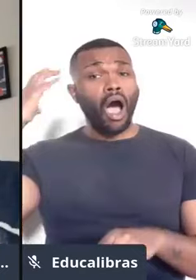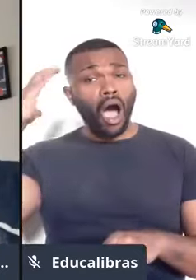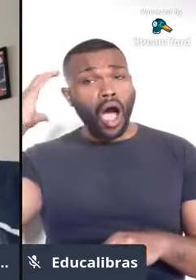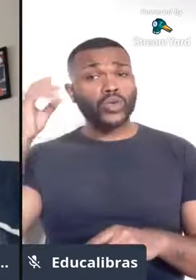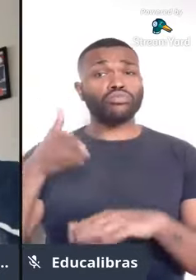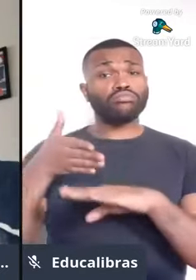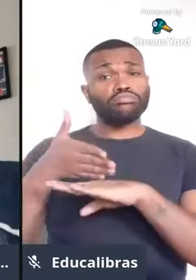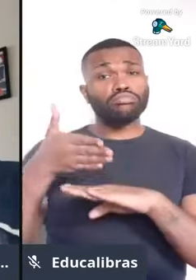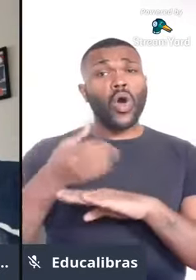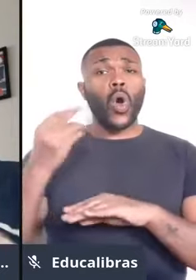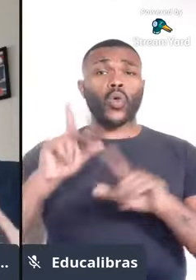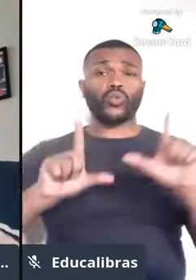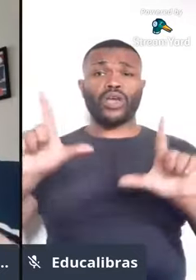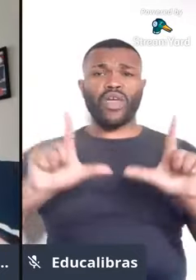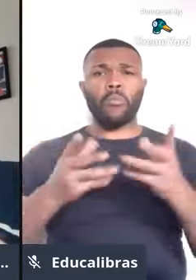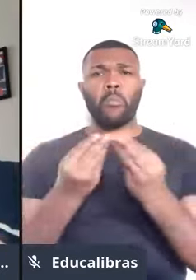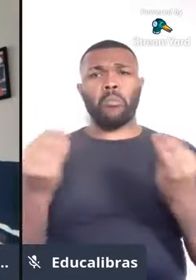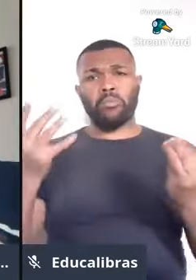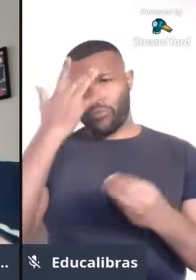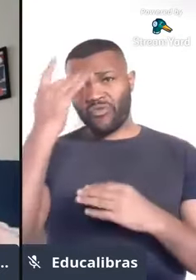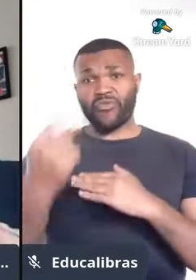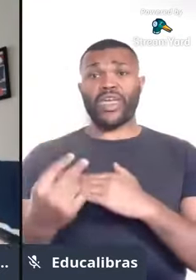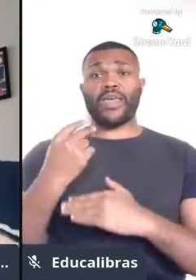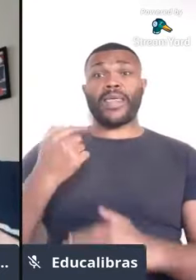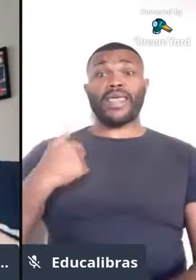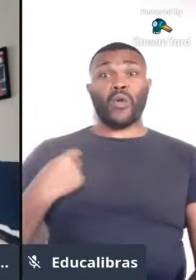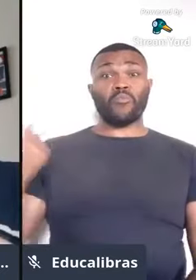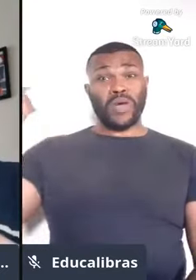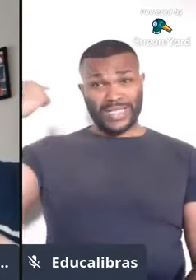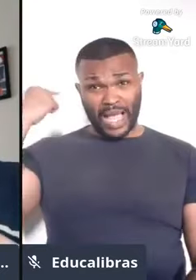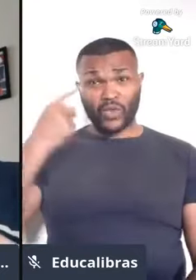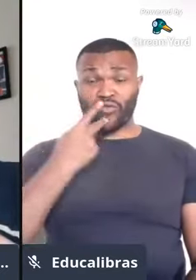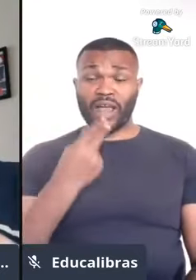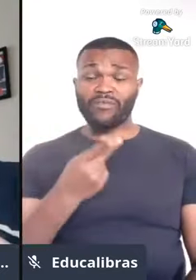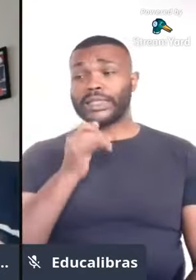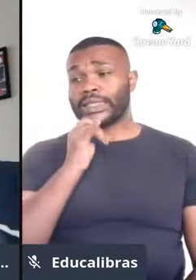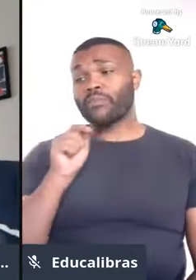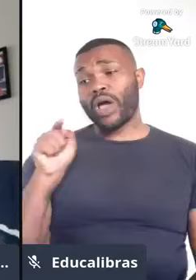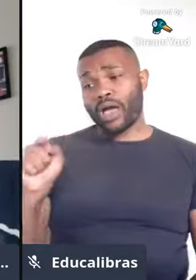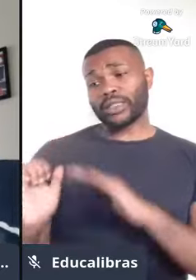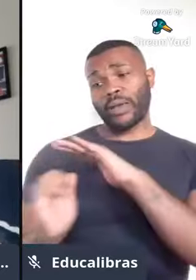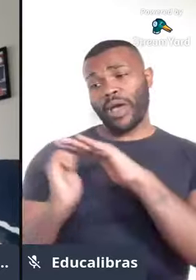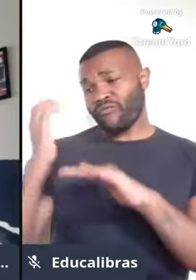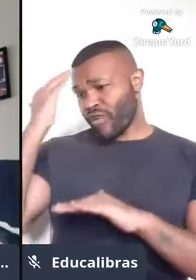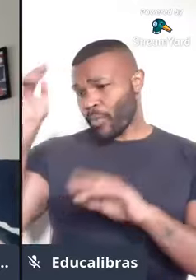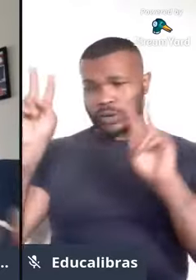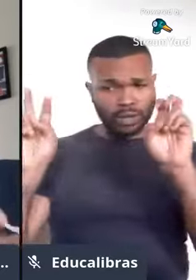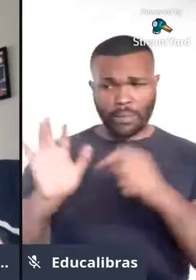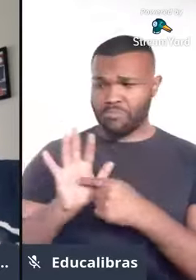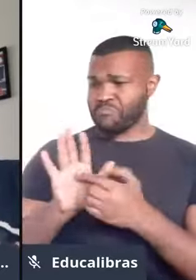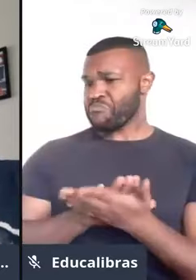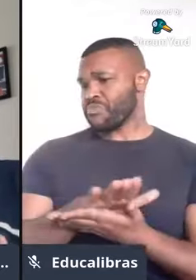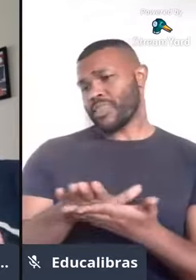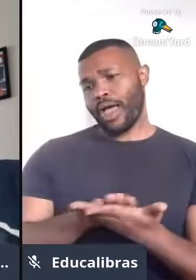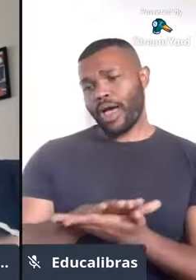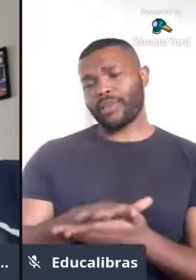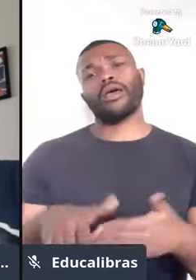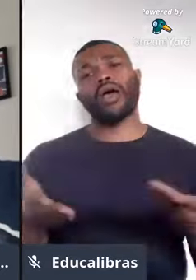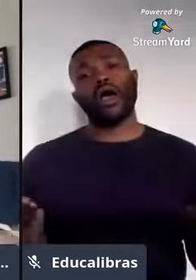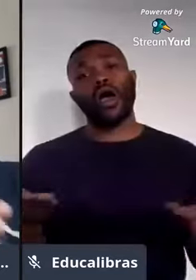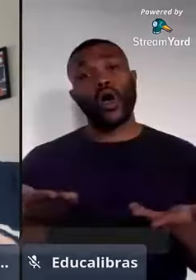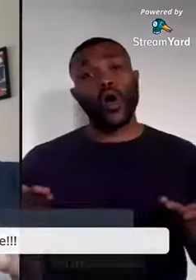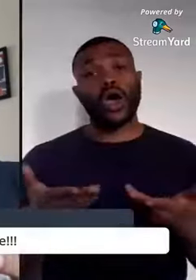A gente falava que, eu falava que a imprensa não aborda esse tema. Mas eu mudei a minha